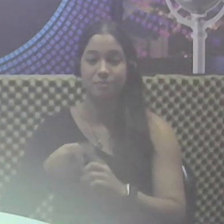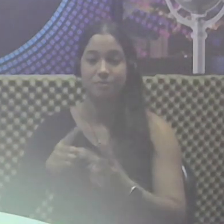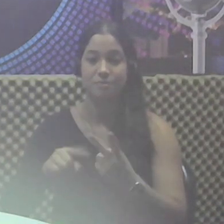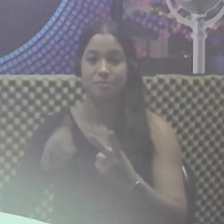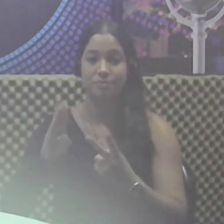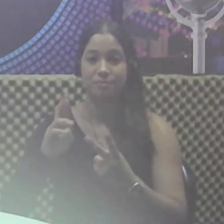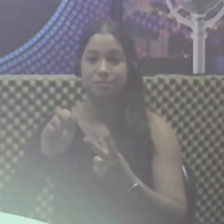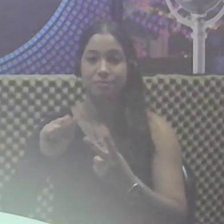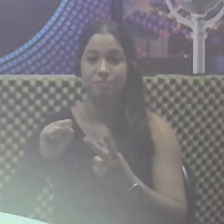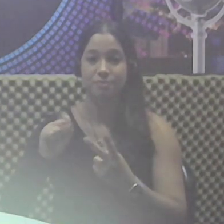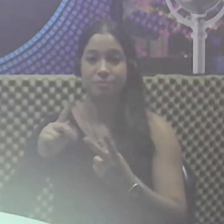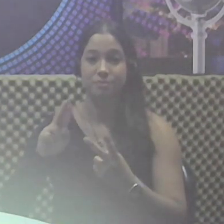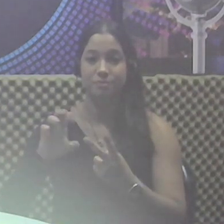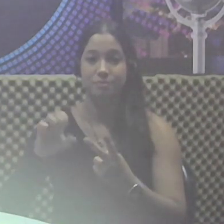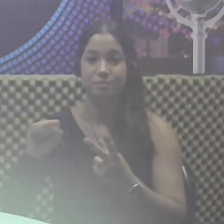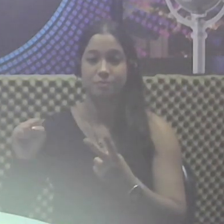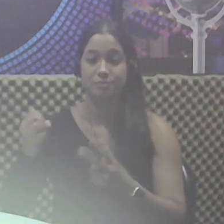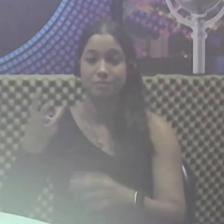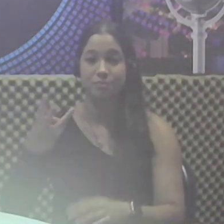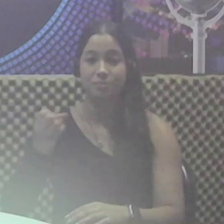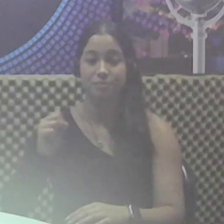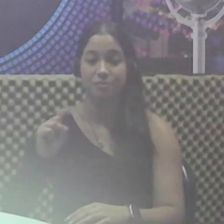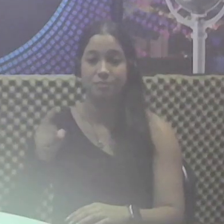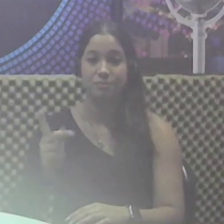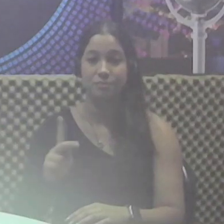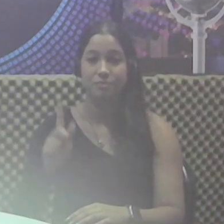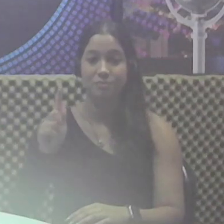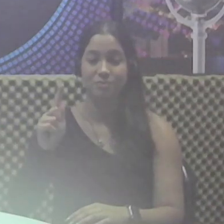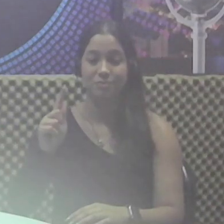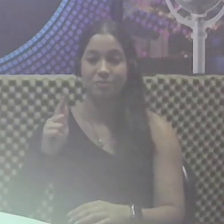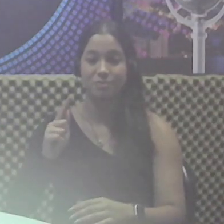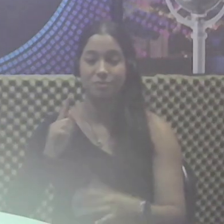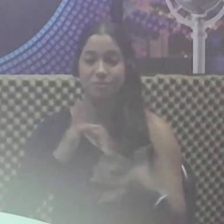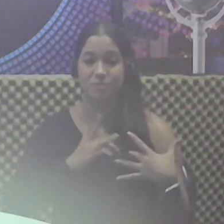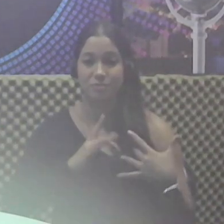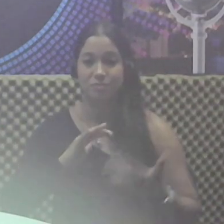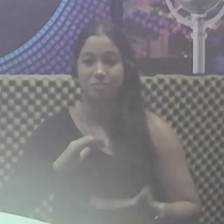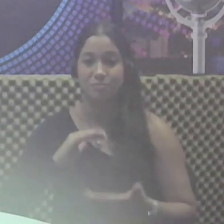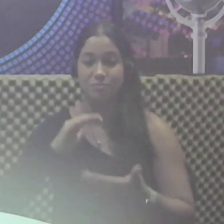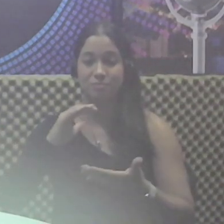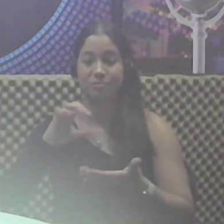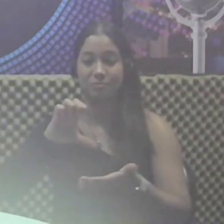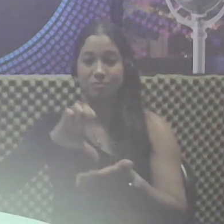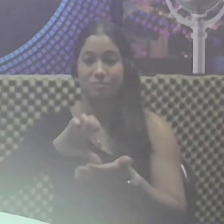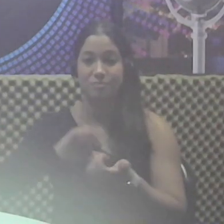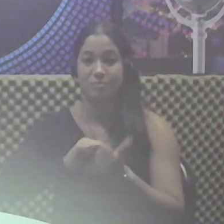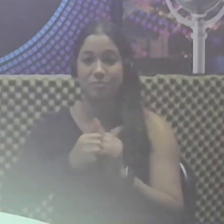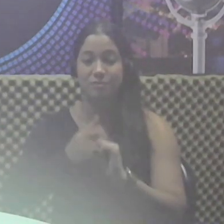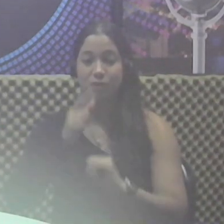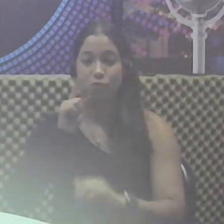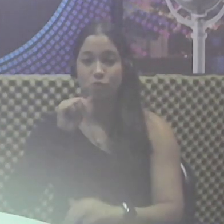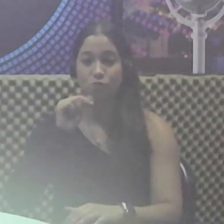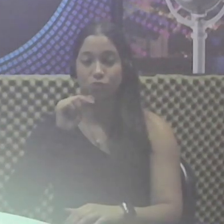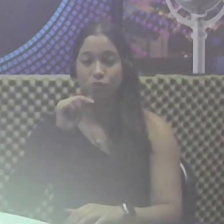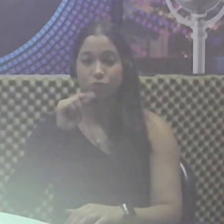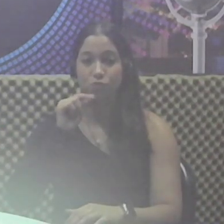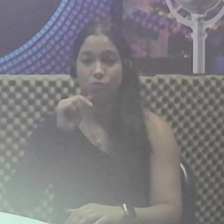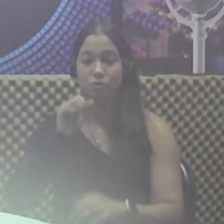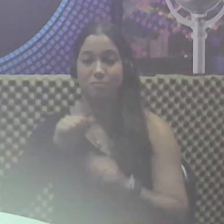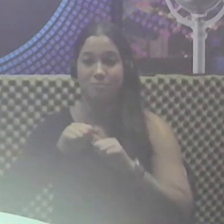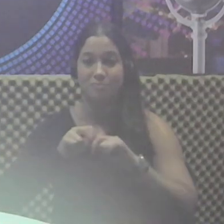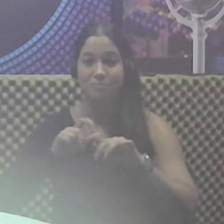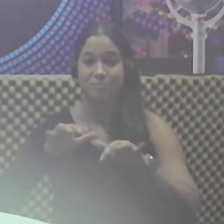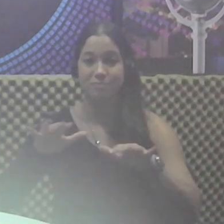as 38 toneladas de donativos armazenados no núcleo esportivo Lagoinha foram